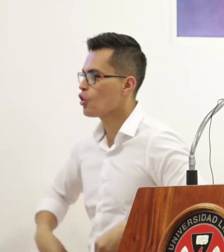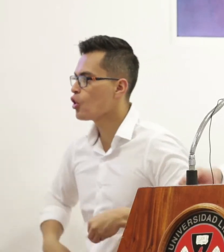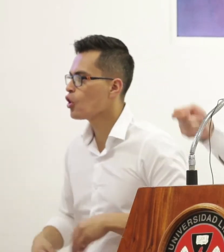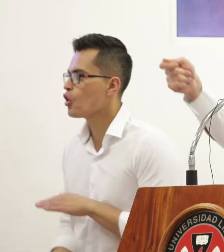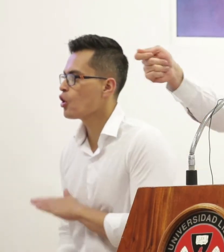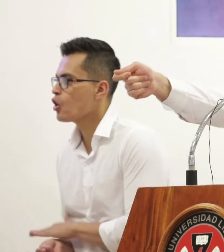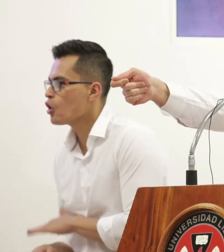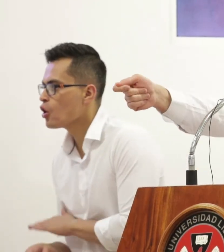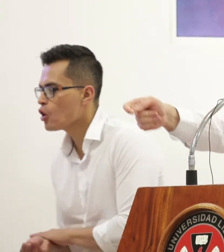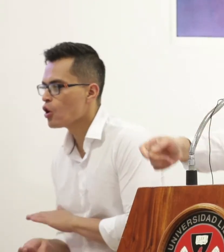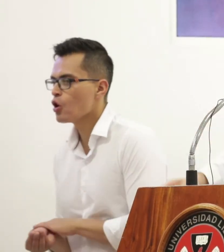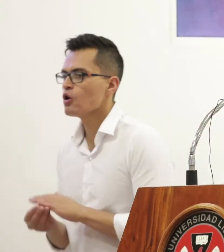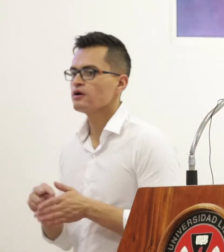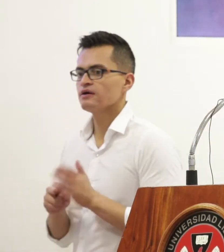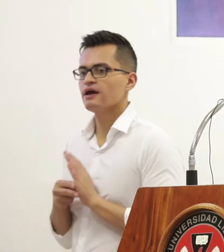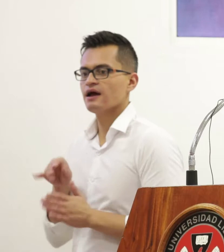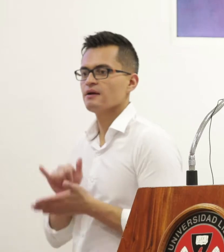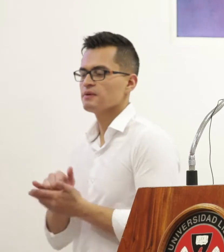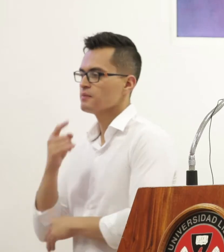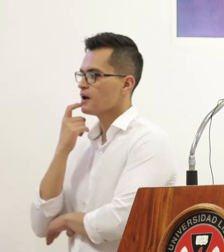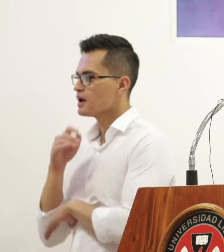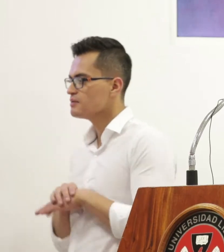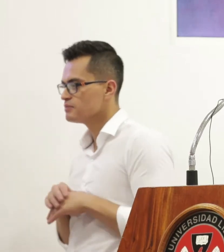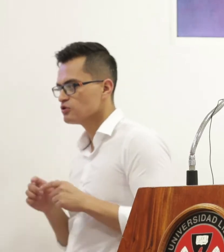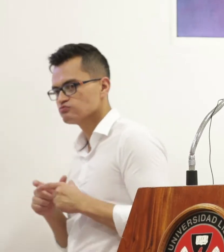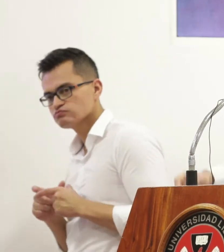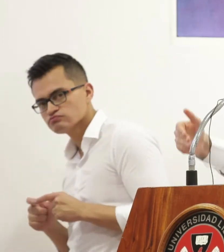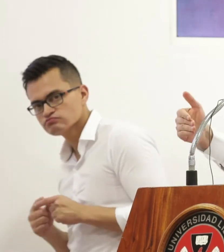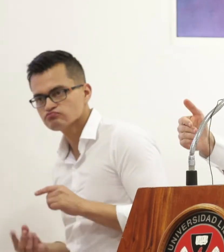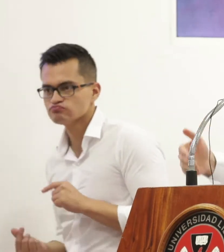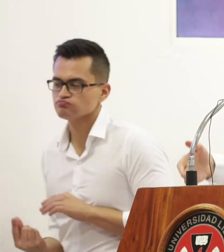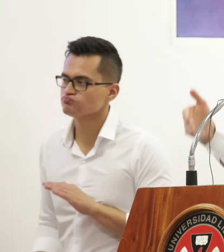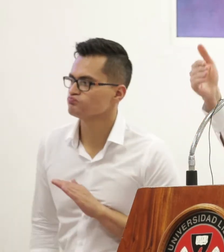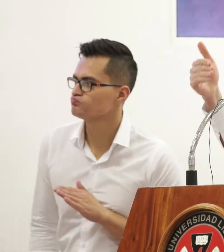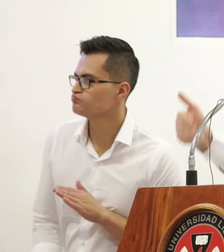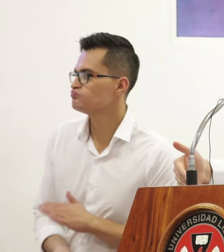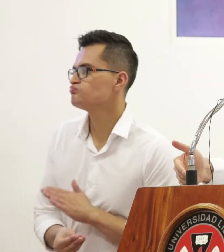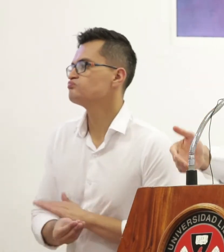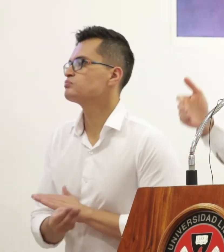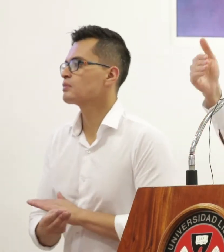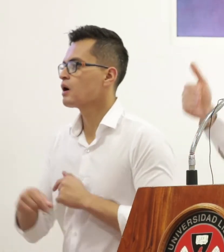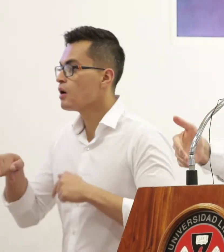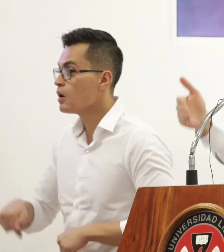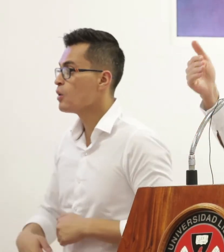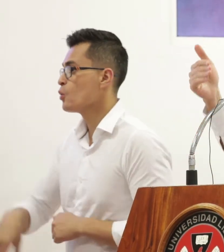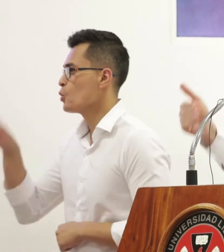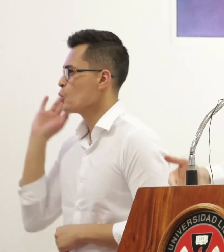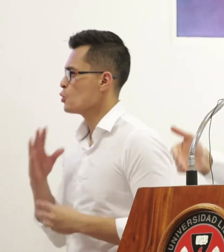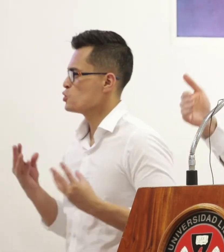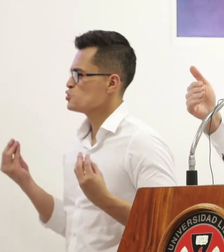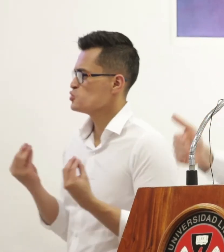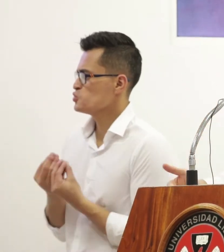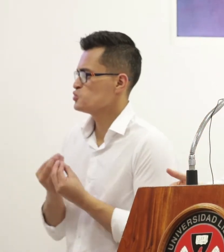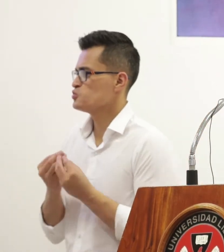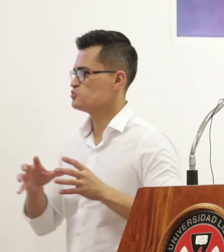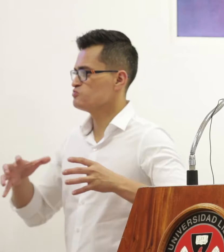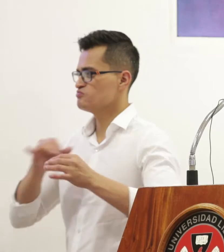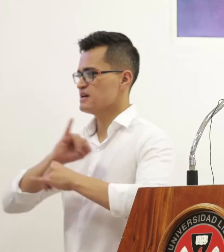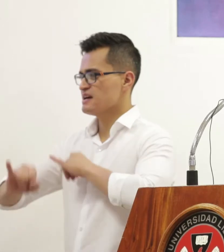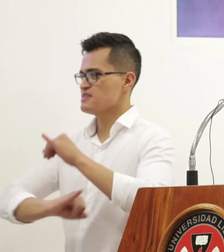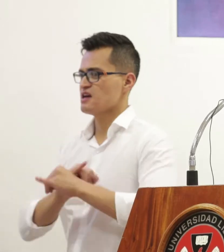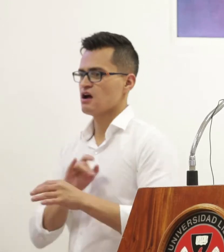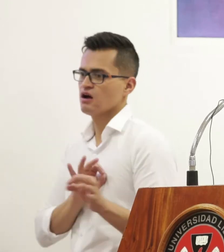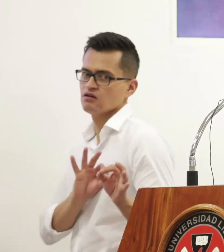corrupción del sobre que se le entregaba al funcionario público, hoy es la corrupción de carteles y de crimen organizado